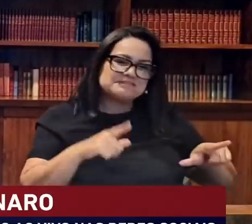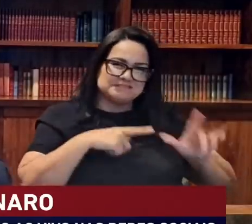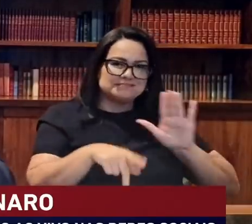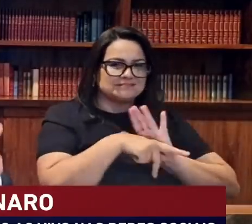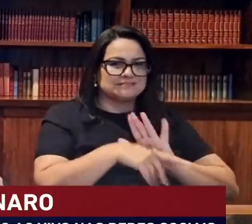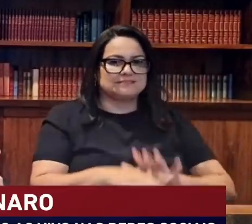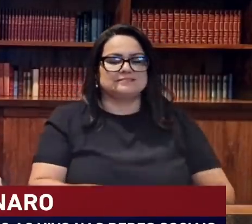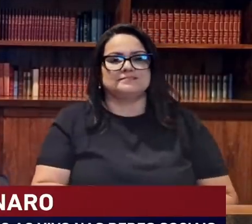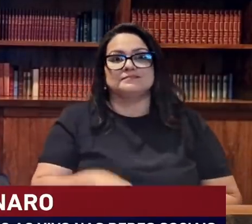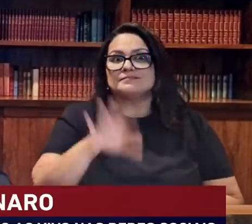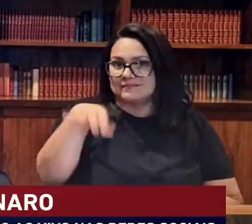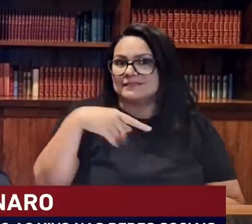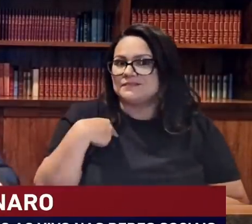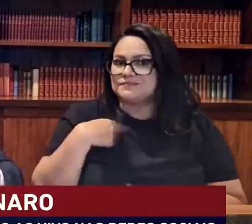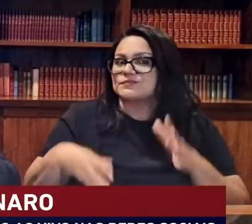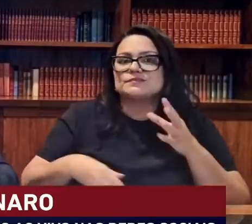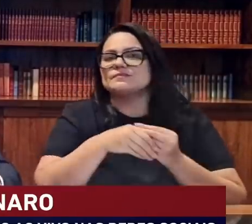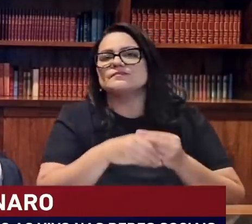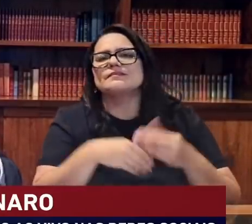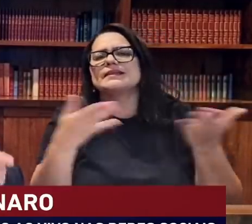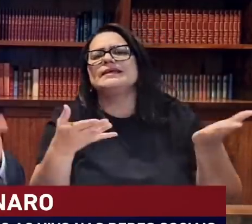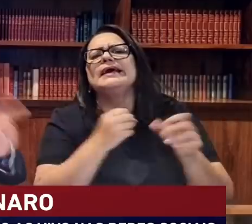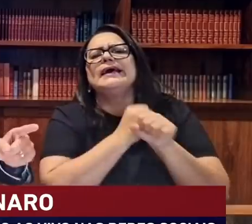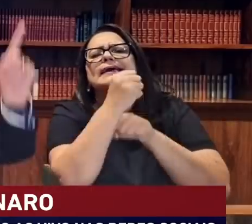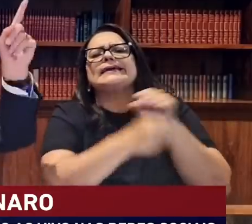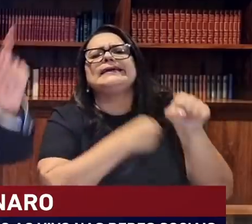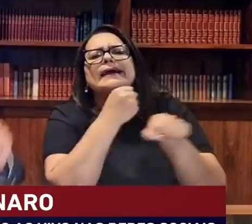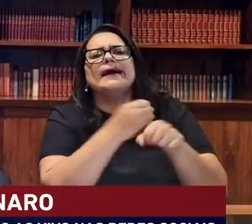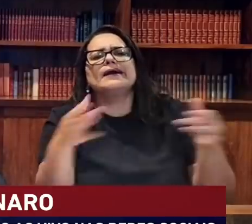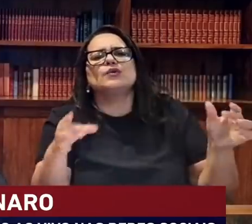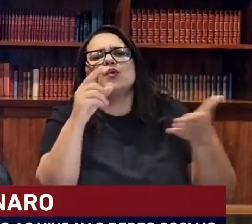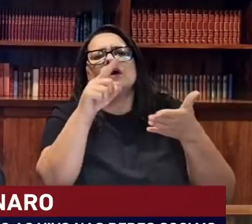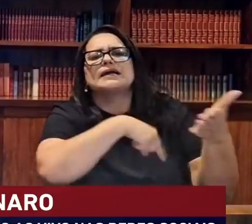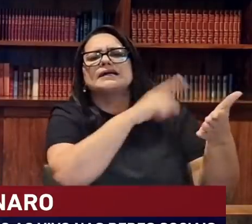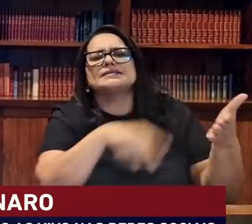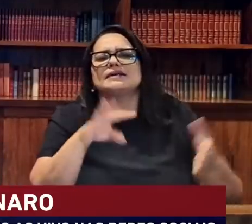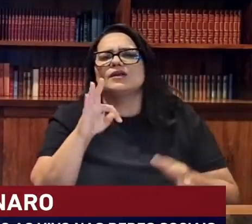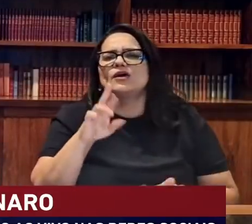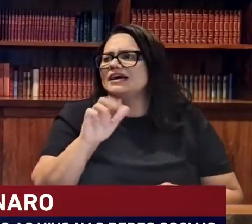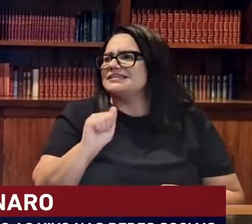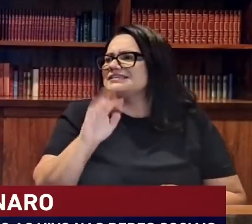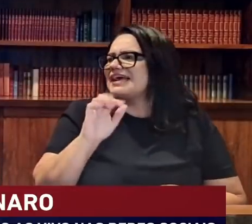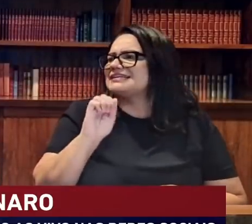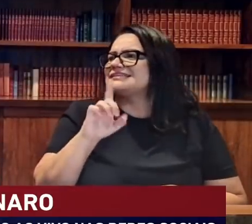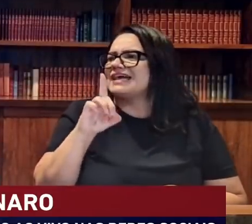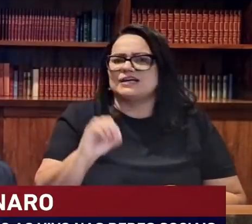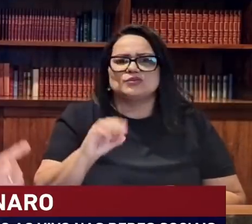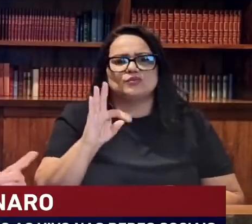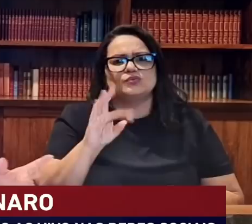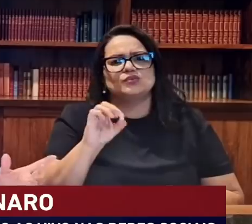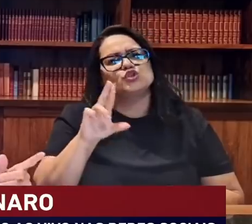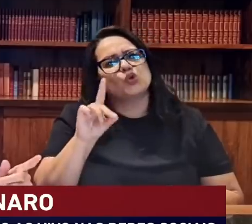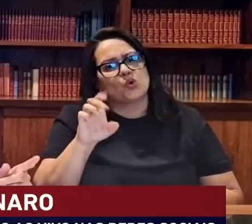complementar agora a seleção. Em que ano foi revogado o Tratado de Tordesilhas? Levanta a mão, quem sabe. Meu Deus! Em que ano foi revogado o Tratado de